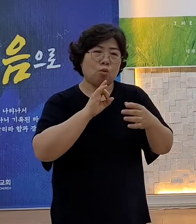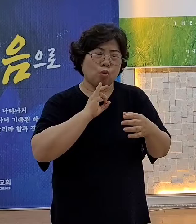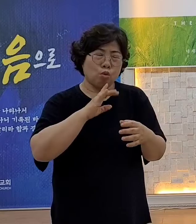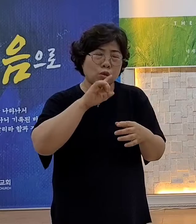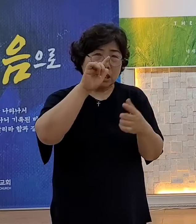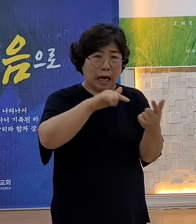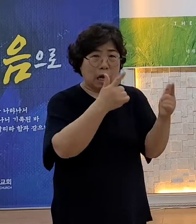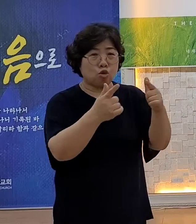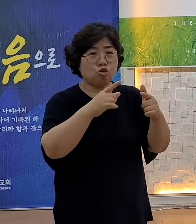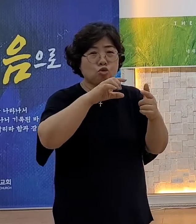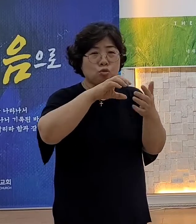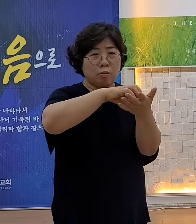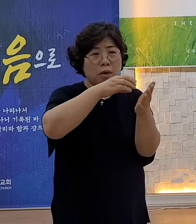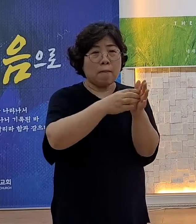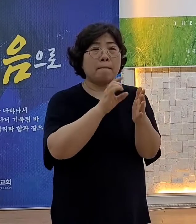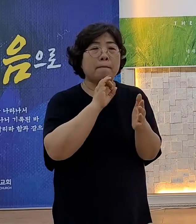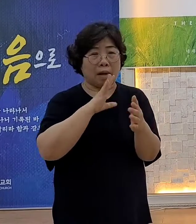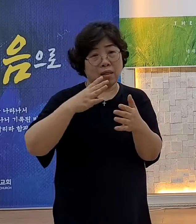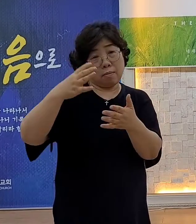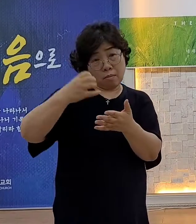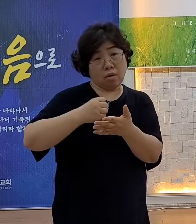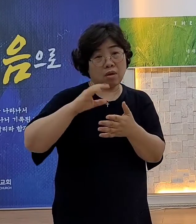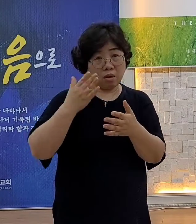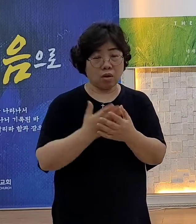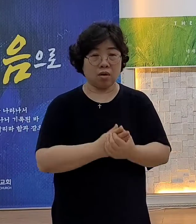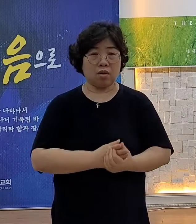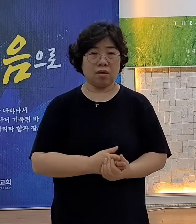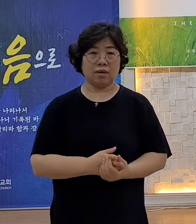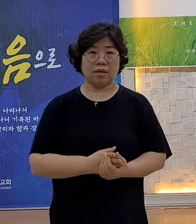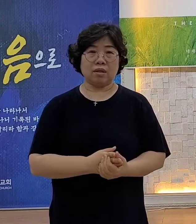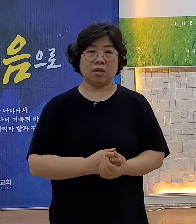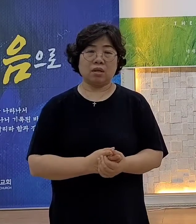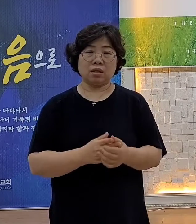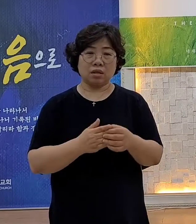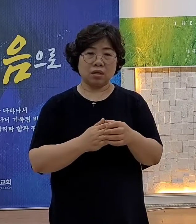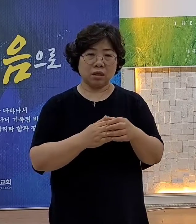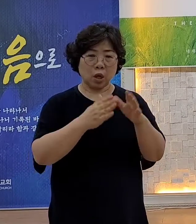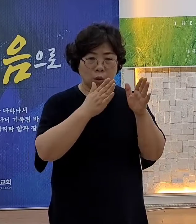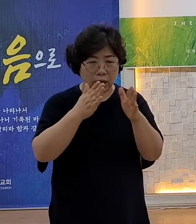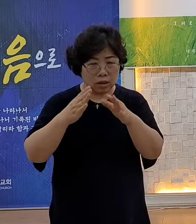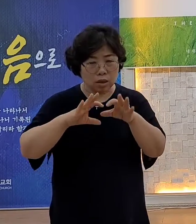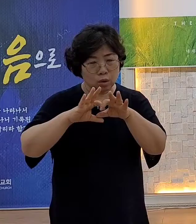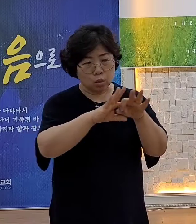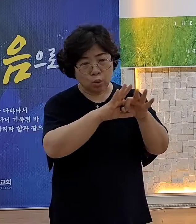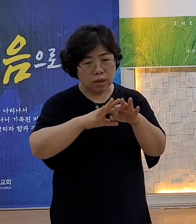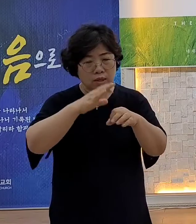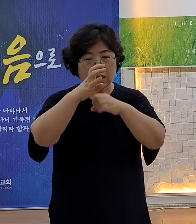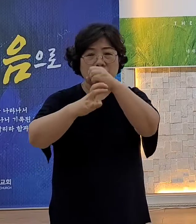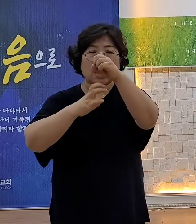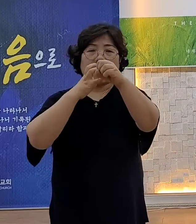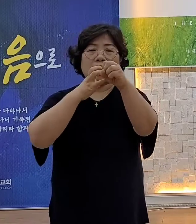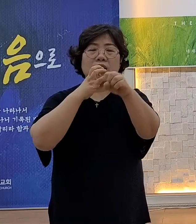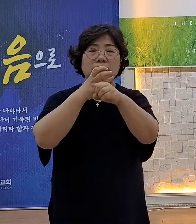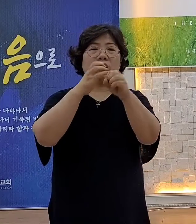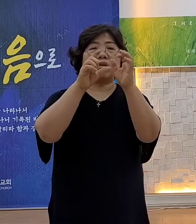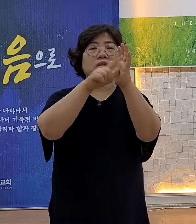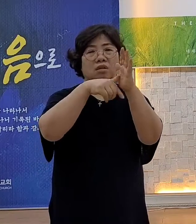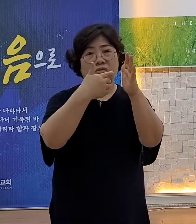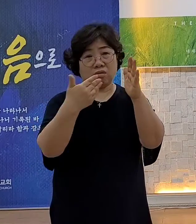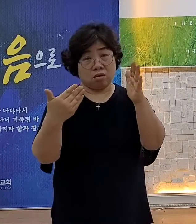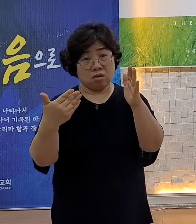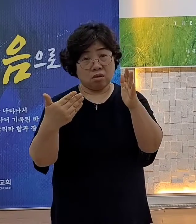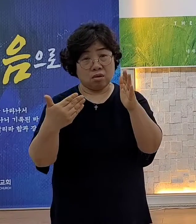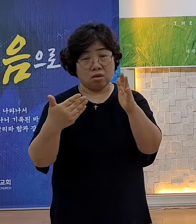그 40년 생활이 끝나고 이제 그런 훈련이 다 끝났죠. 그리고 이제 가나안 땅에 이제 들어가서